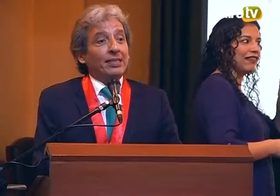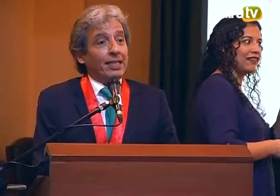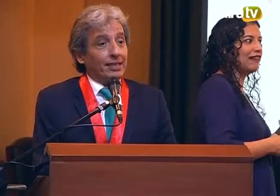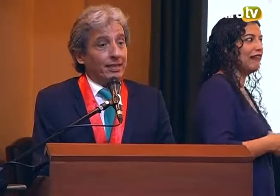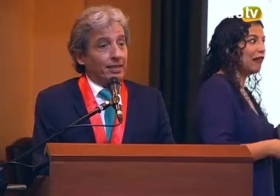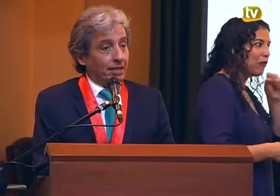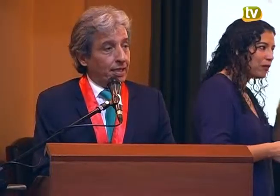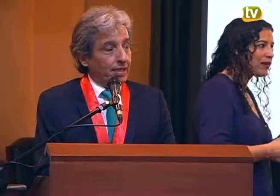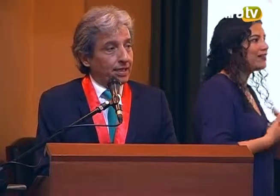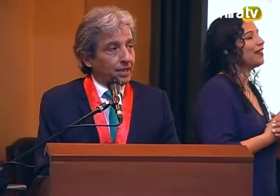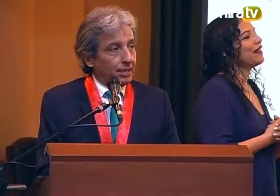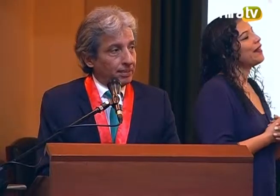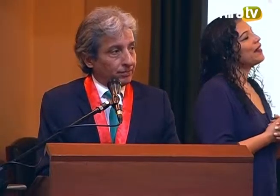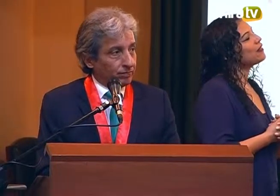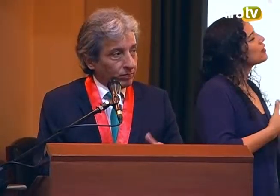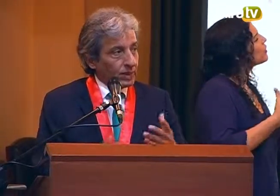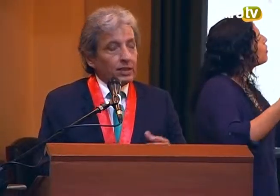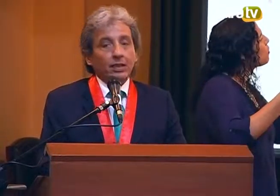tiempos de amistad,